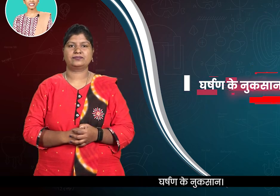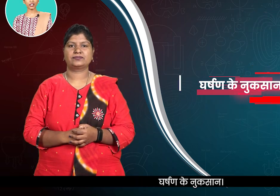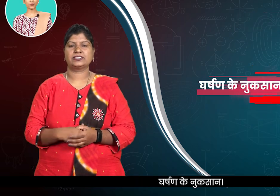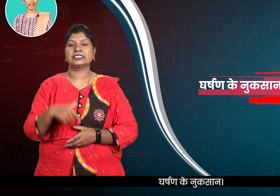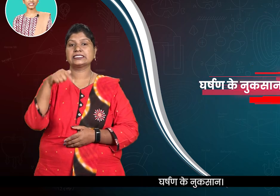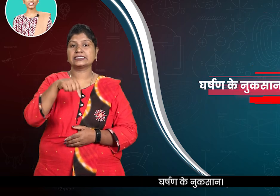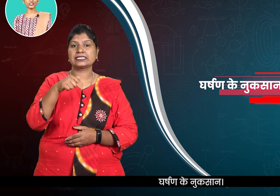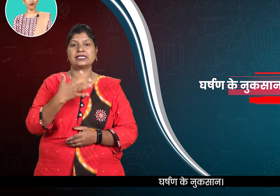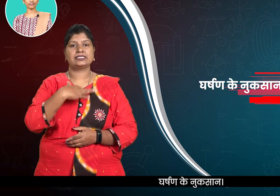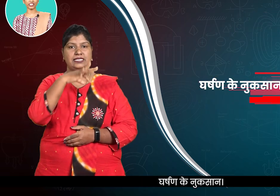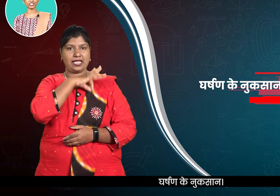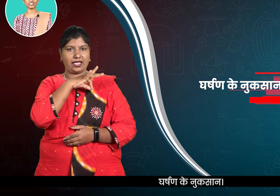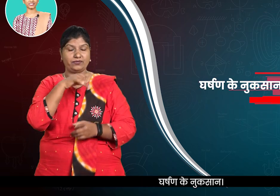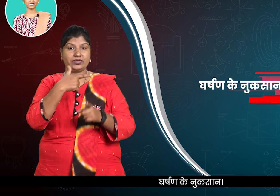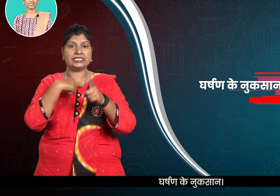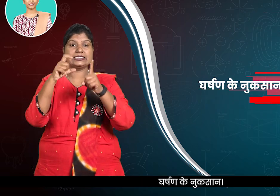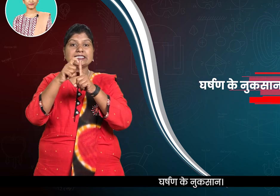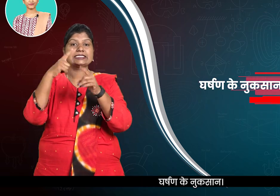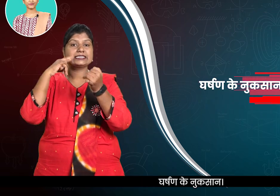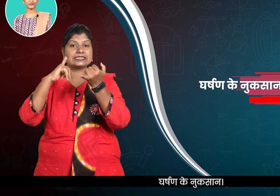घर्षन के नुकसान